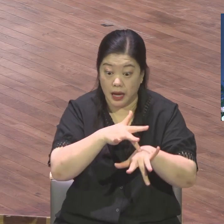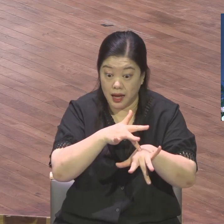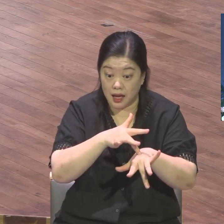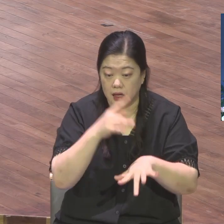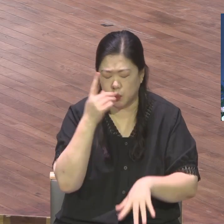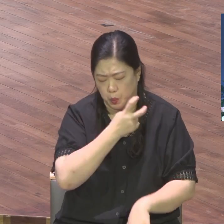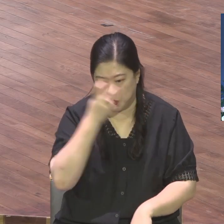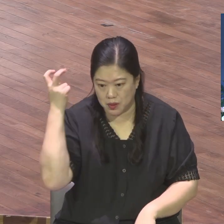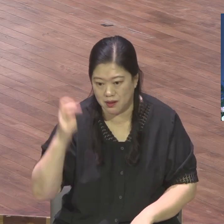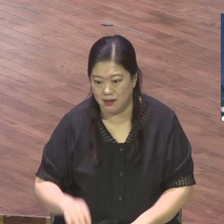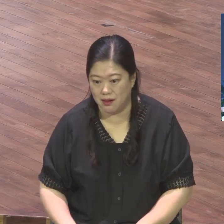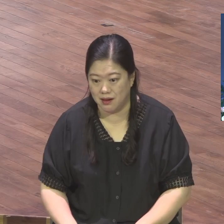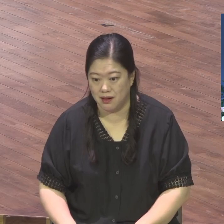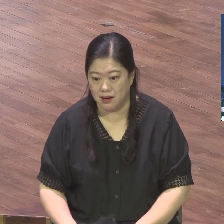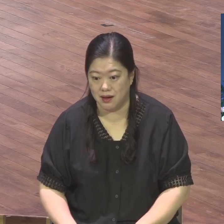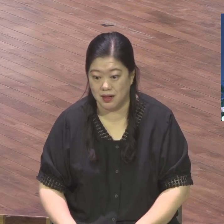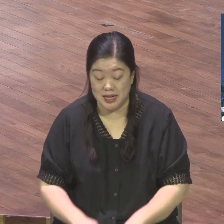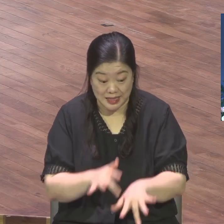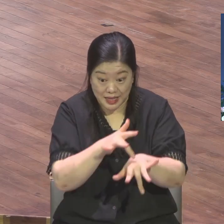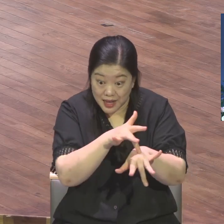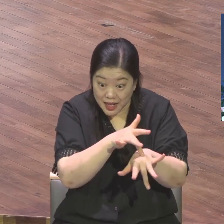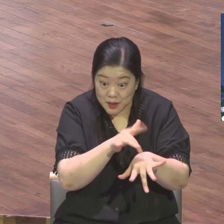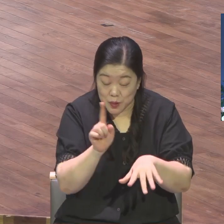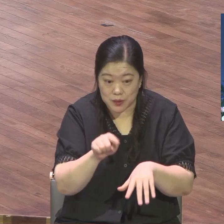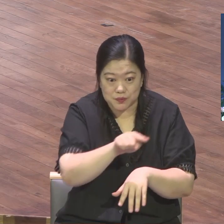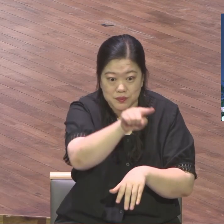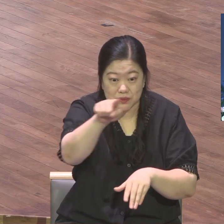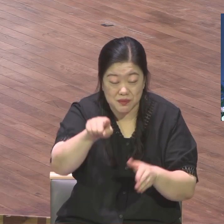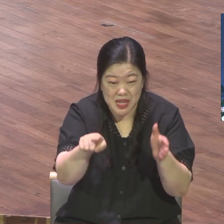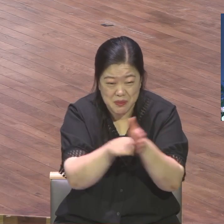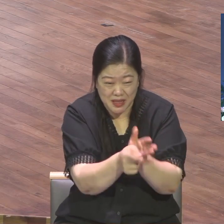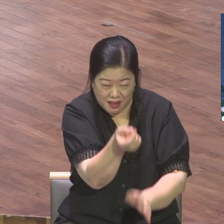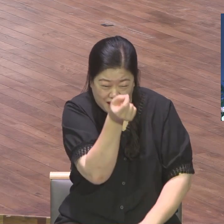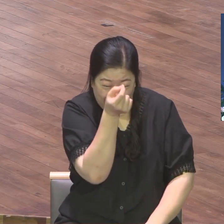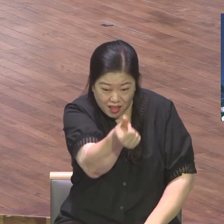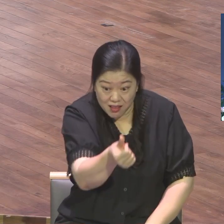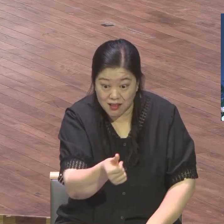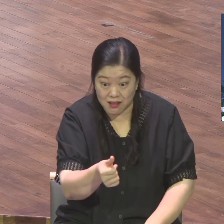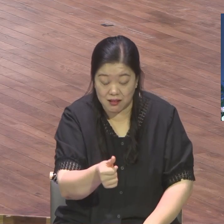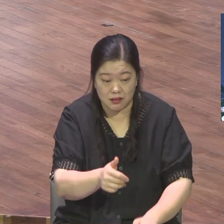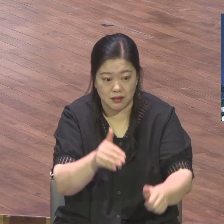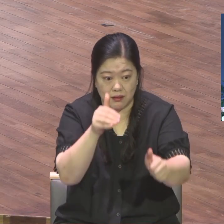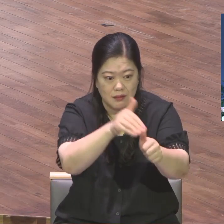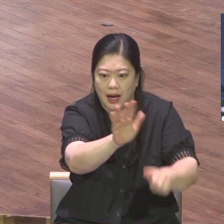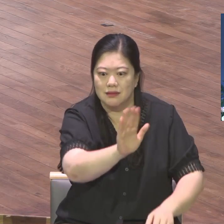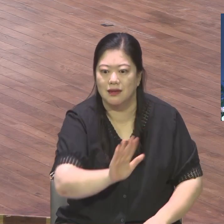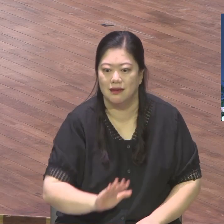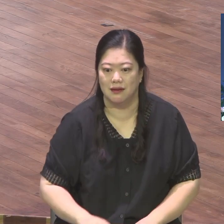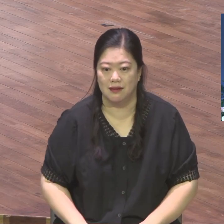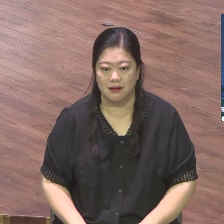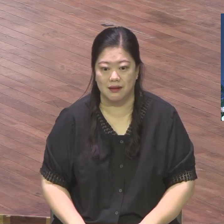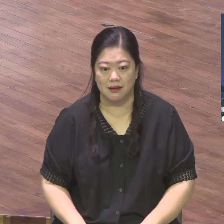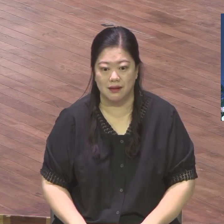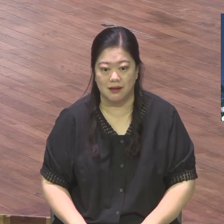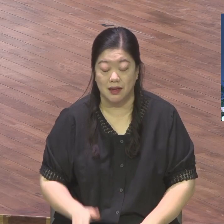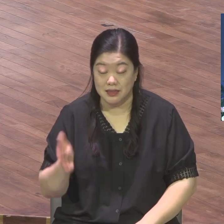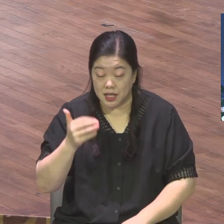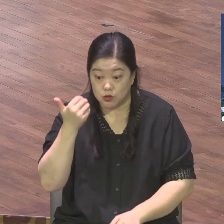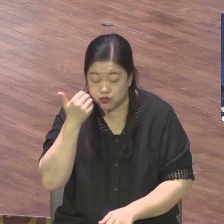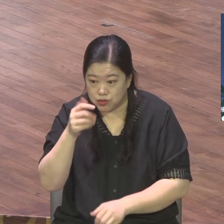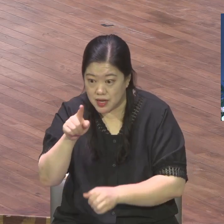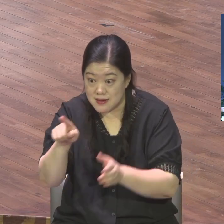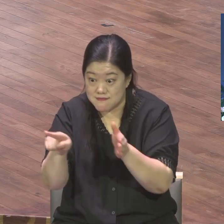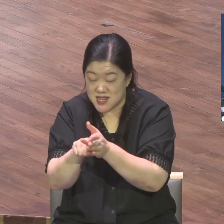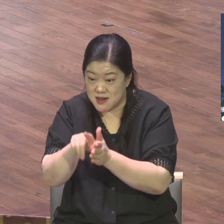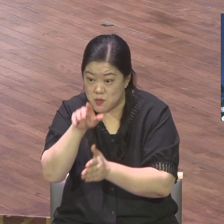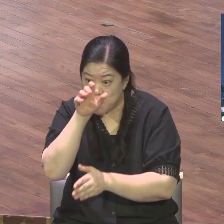이 사람은 이 교회에 영향력이 있다, 이 사람은 능력이 있다, 이런 사람을 건드립니다. 작업을 해요.